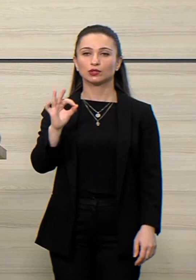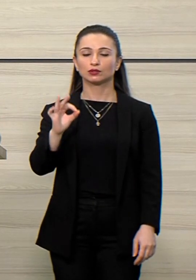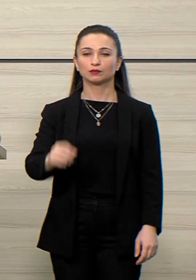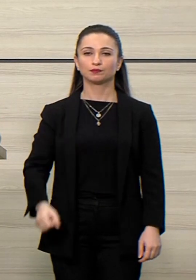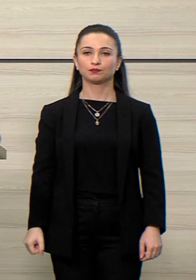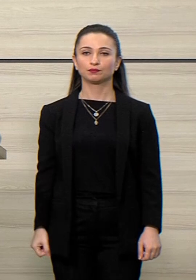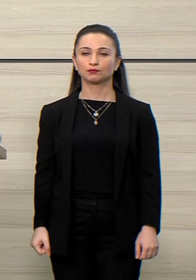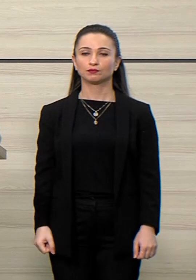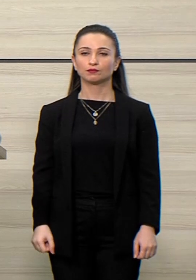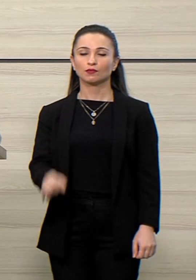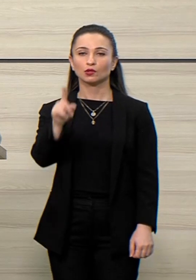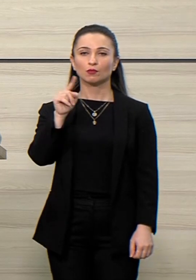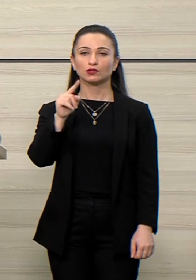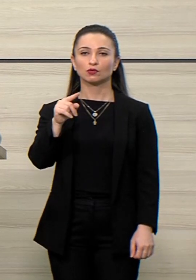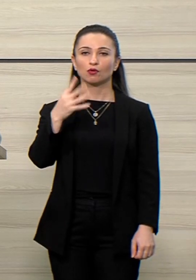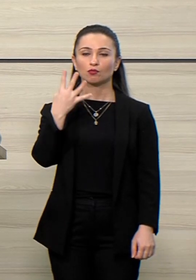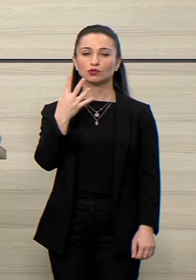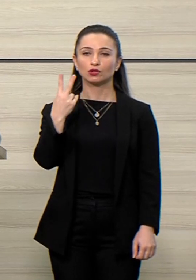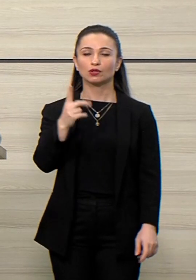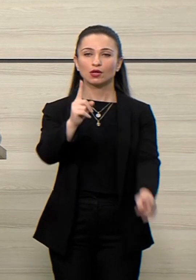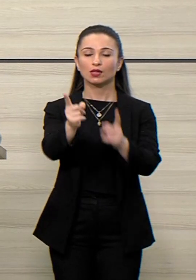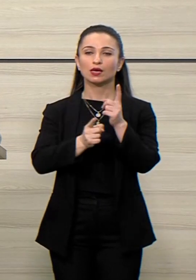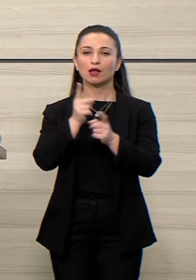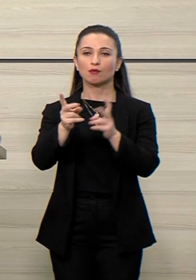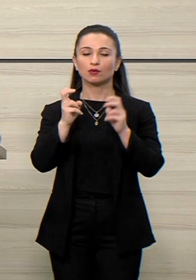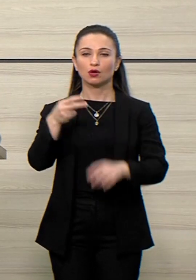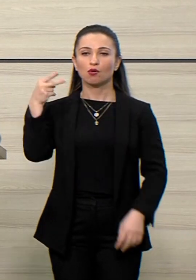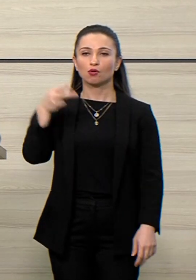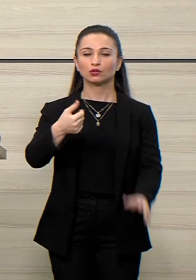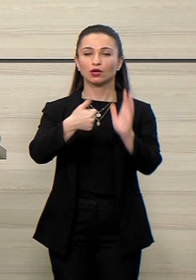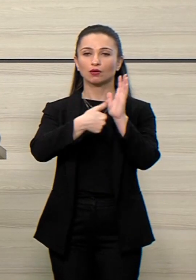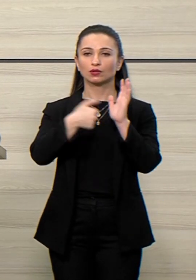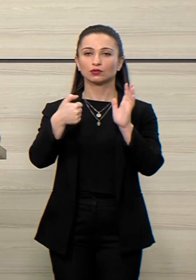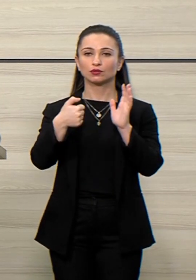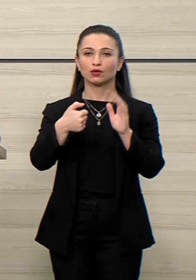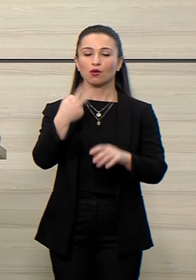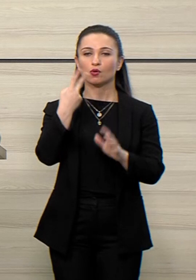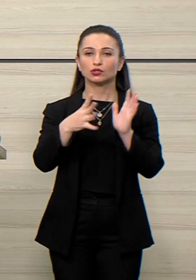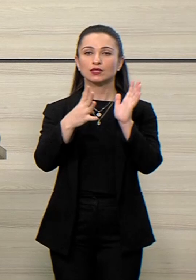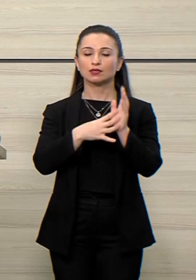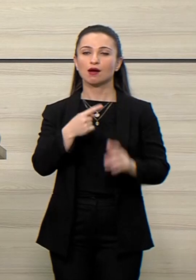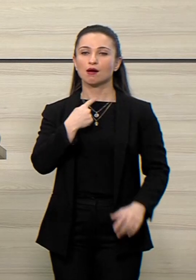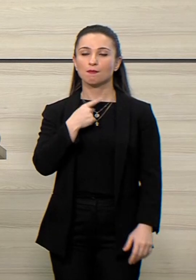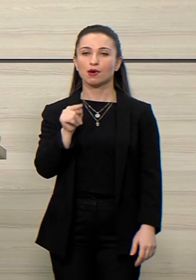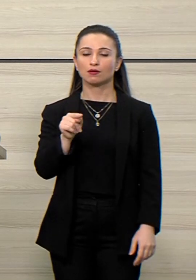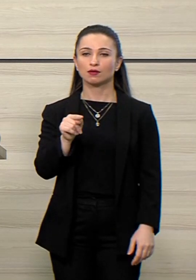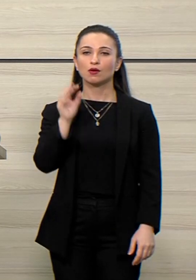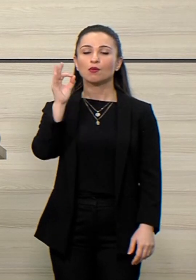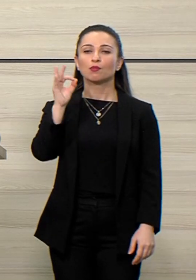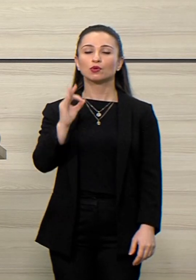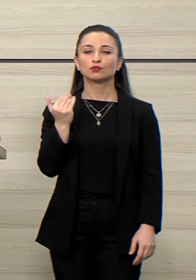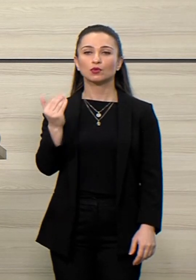48.12%. ნომერი 42 რეფორმატორები, 2629 ხმა,